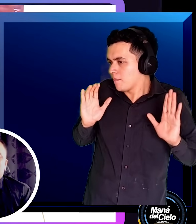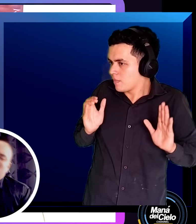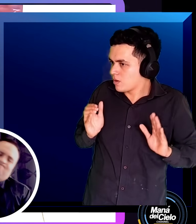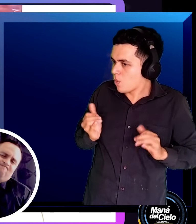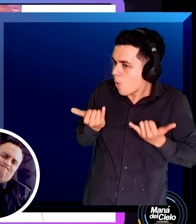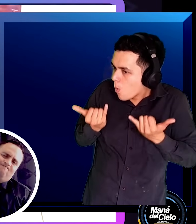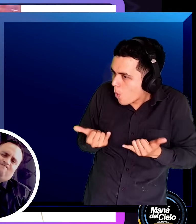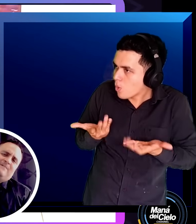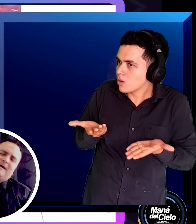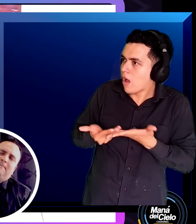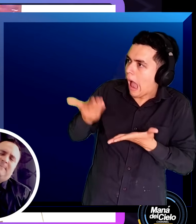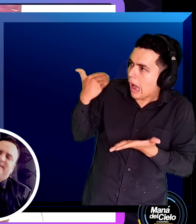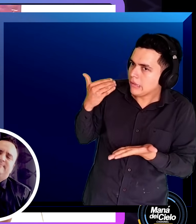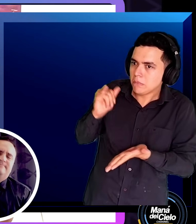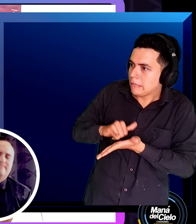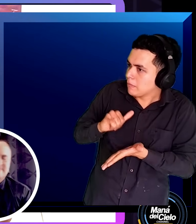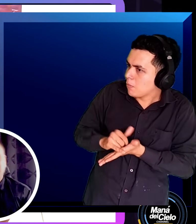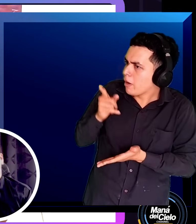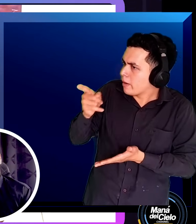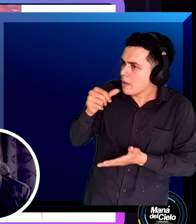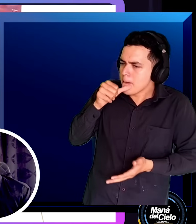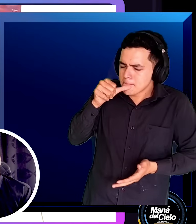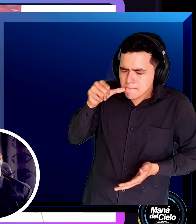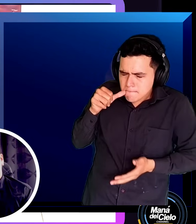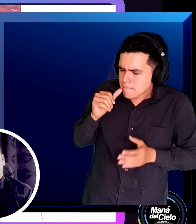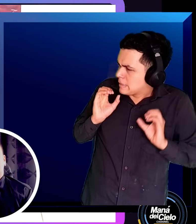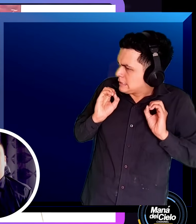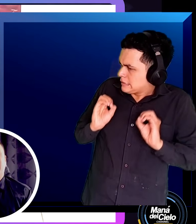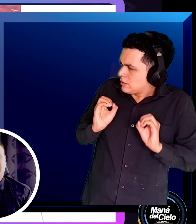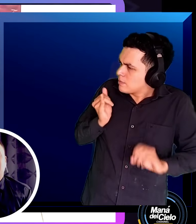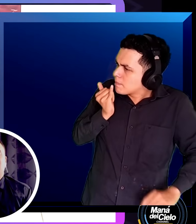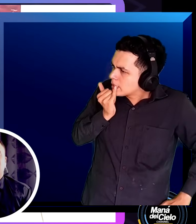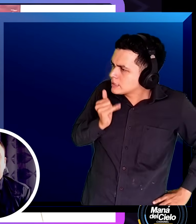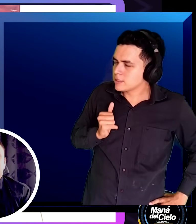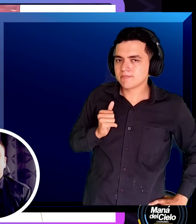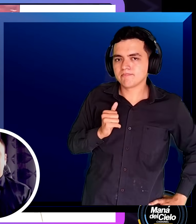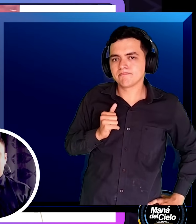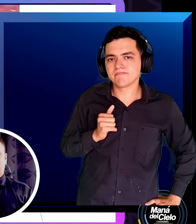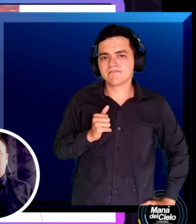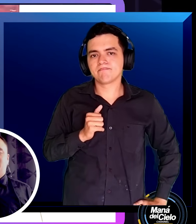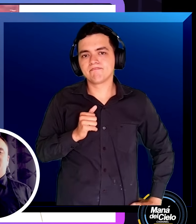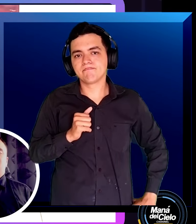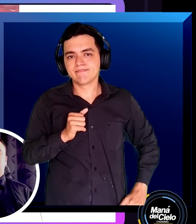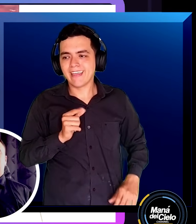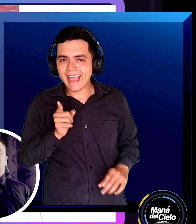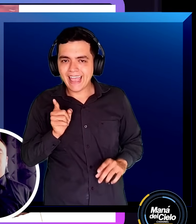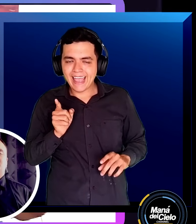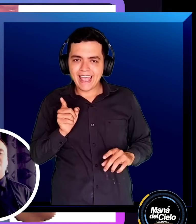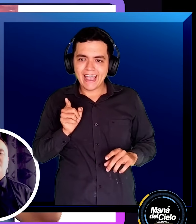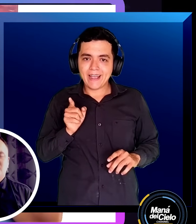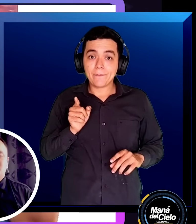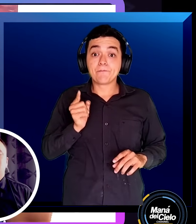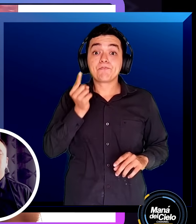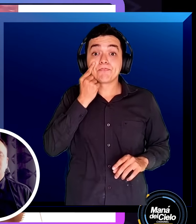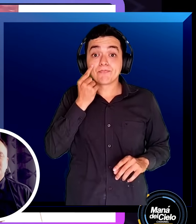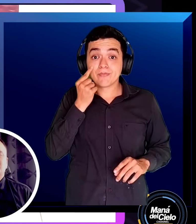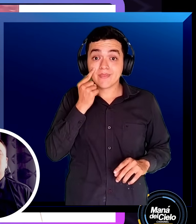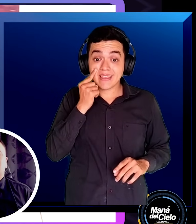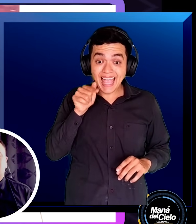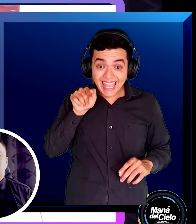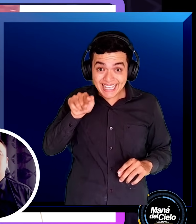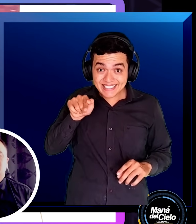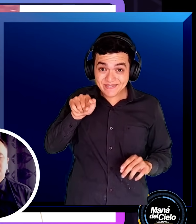aparece algo escrito repetidamente, es porque hay que prestarle mucha importancia.